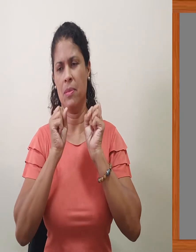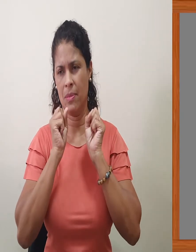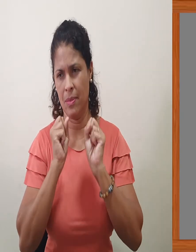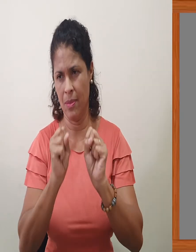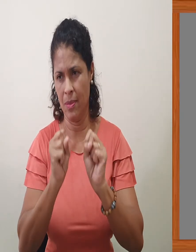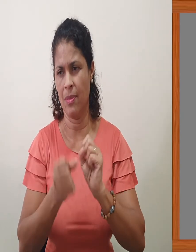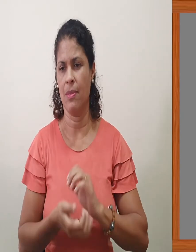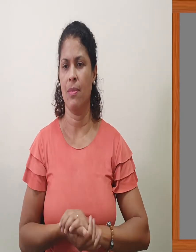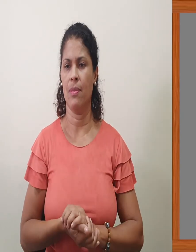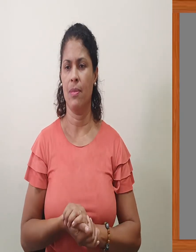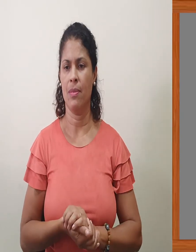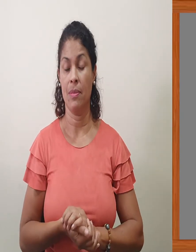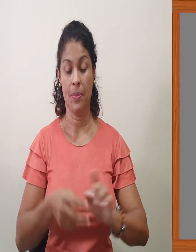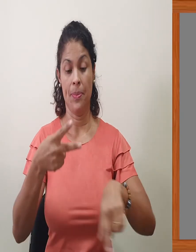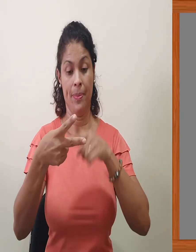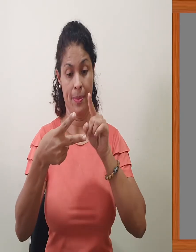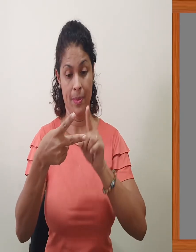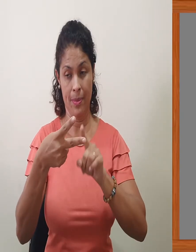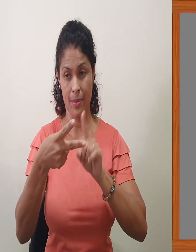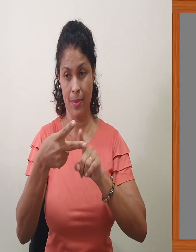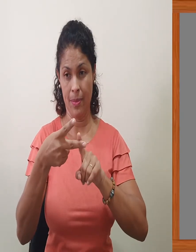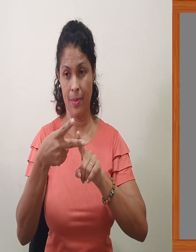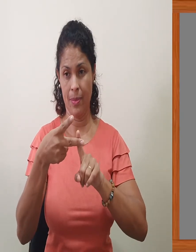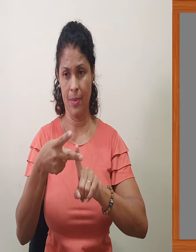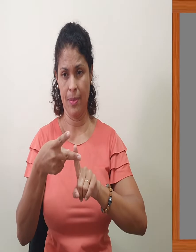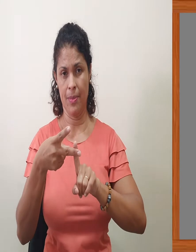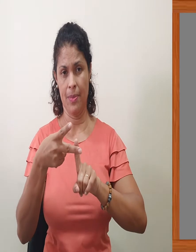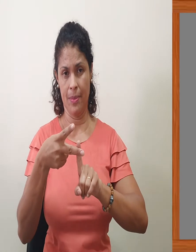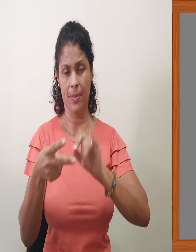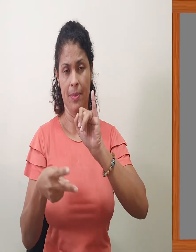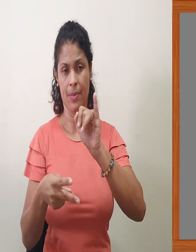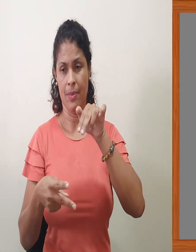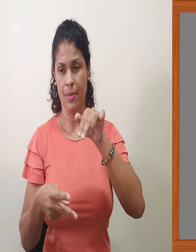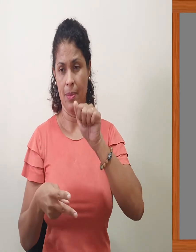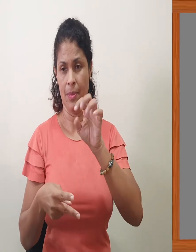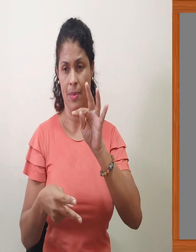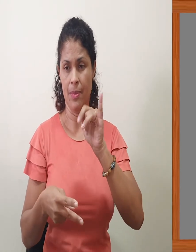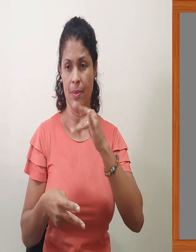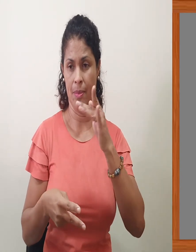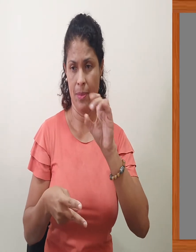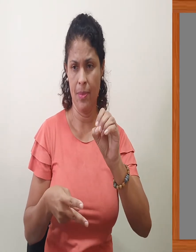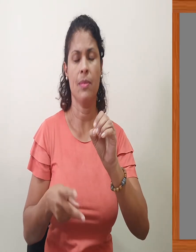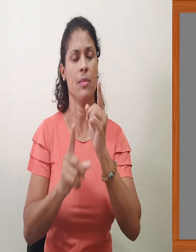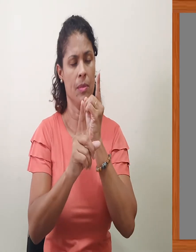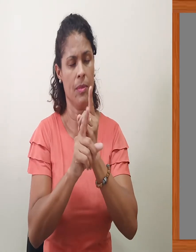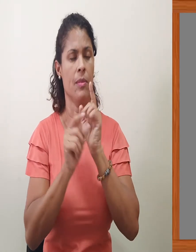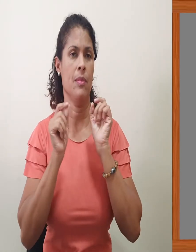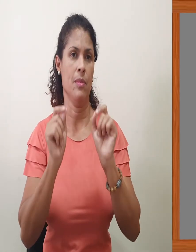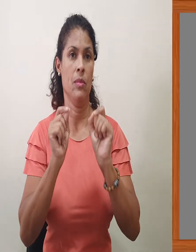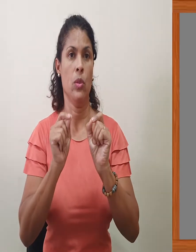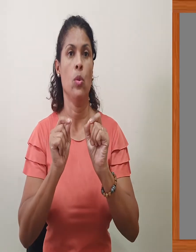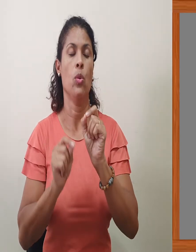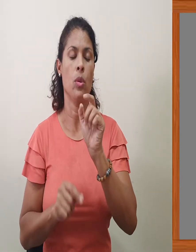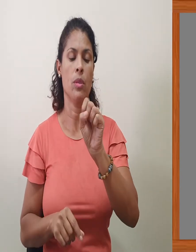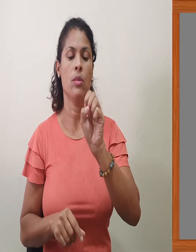Não obstante a importância dos fatores epigenéticos, vamos estudar um pouquinho mais sobre os fatores genéticos